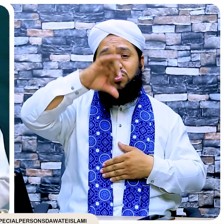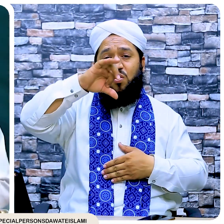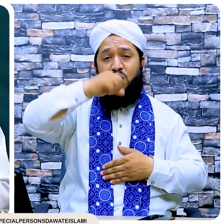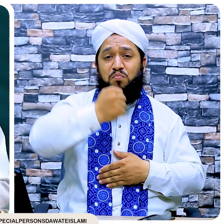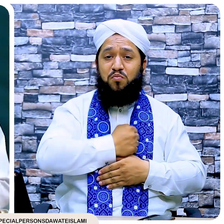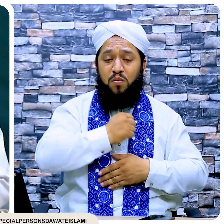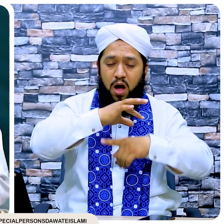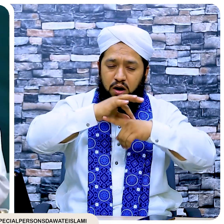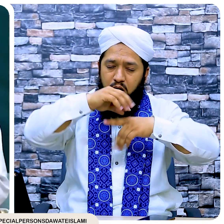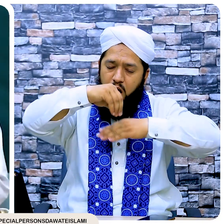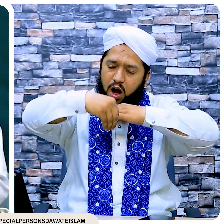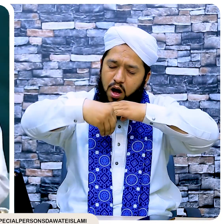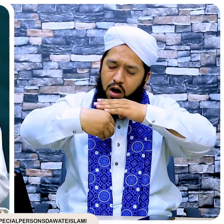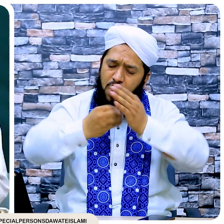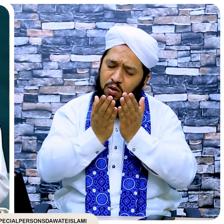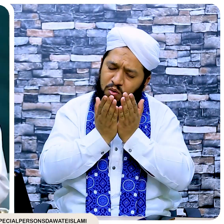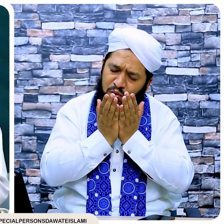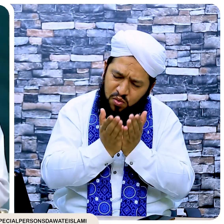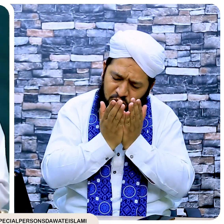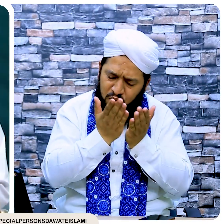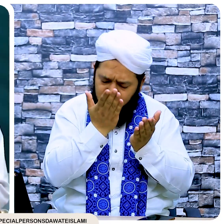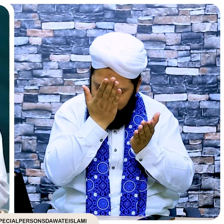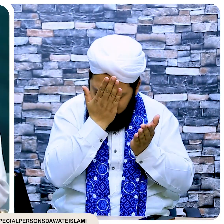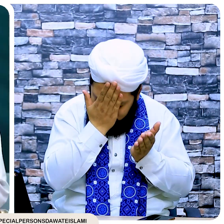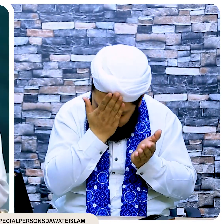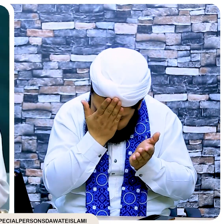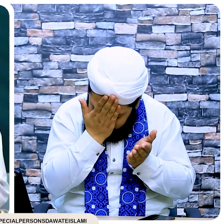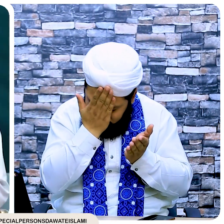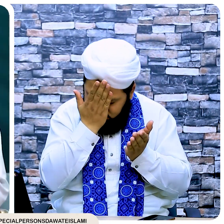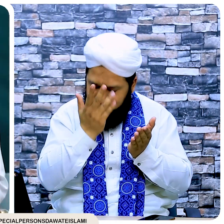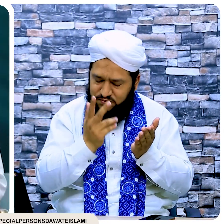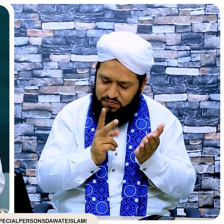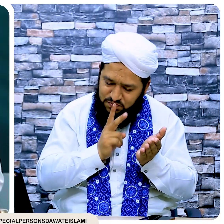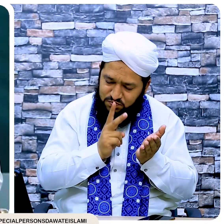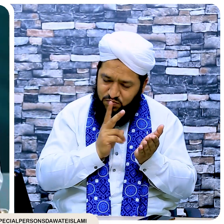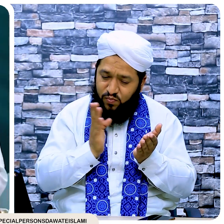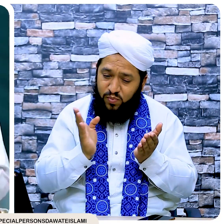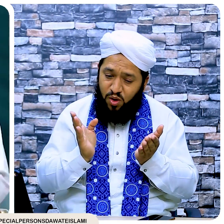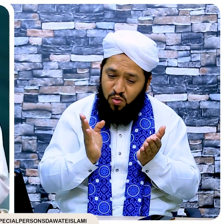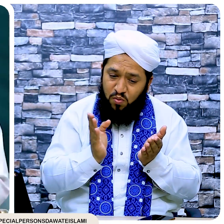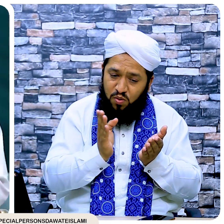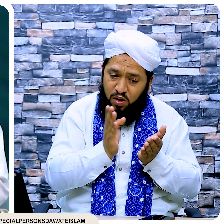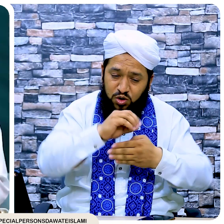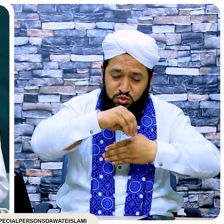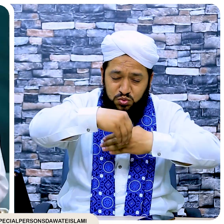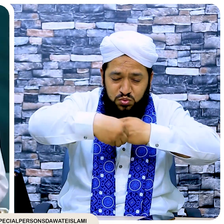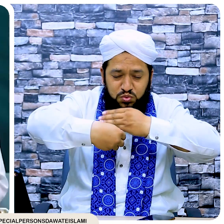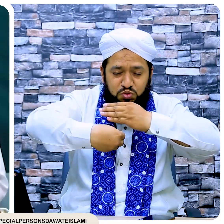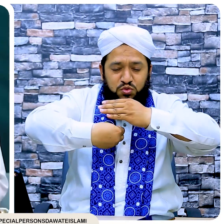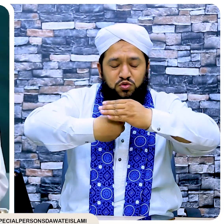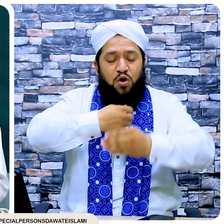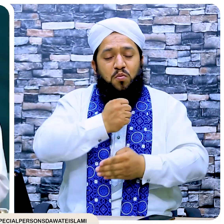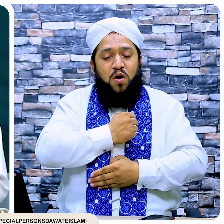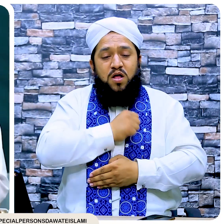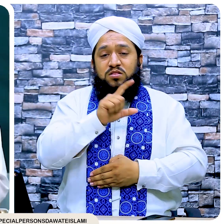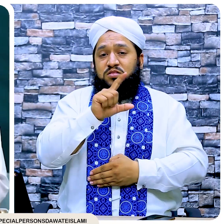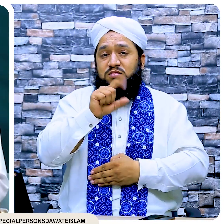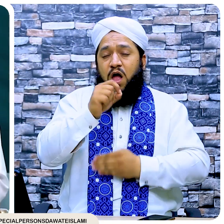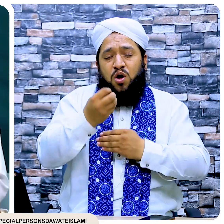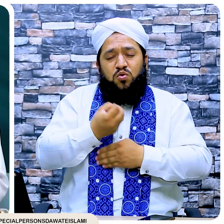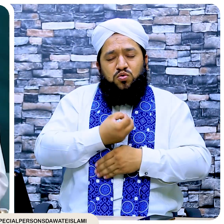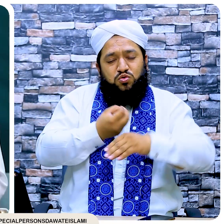میں، التجاؤں میں، سجدوں میں گزر گئی۔ اب 10 محرم کی صبح آ گئی۔ امام کو